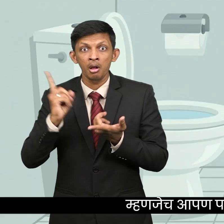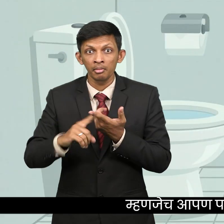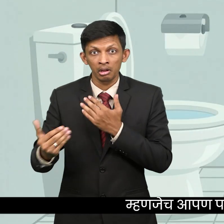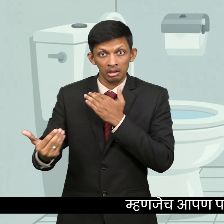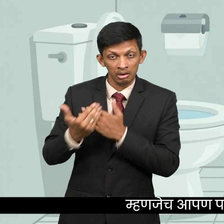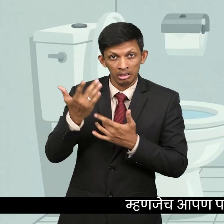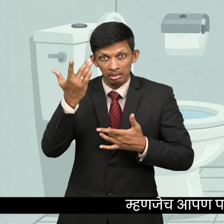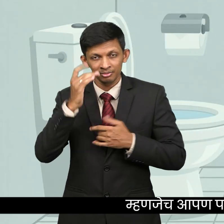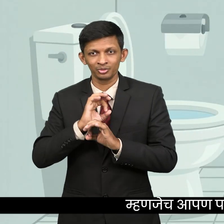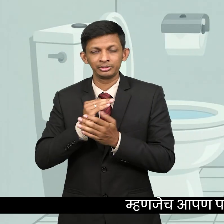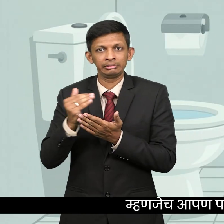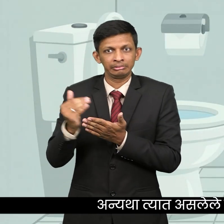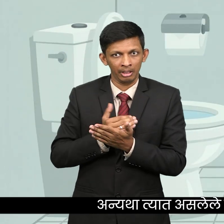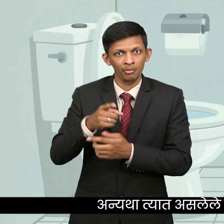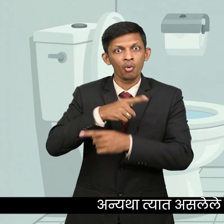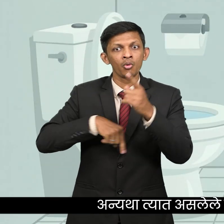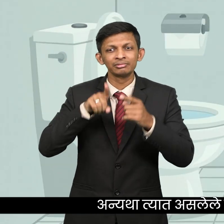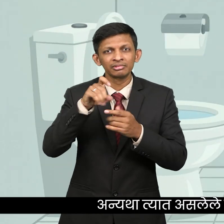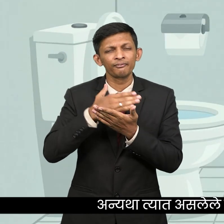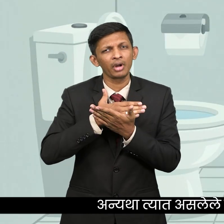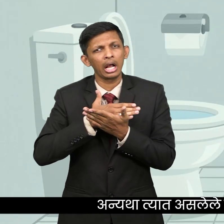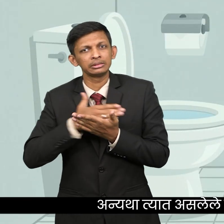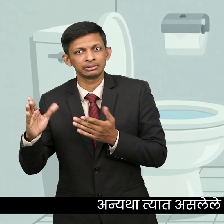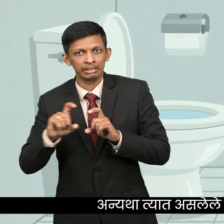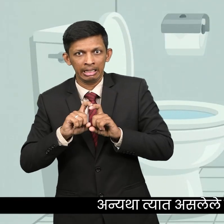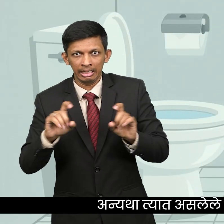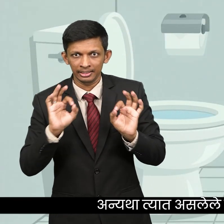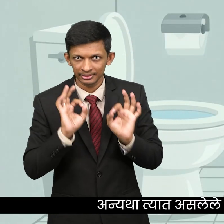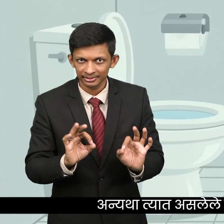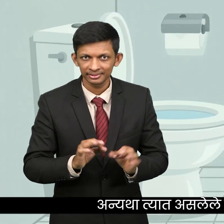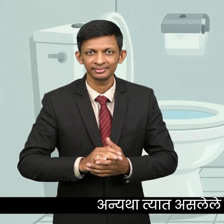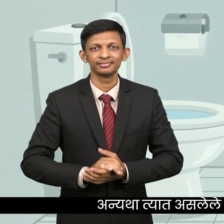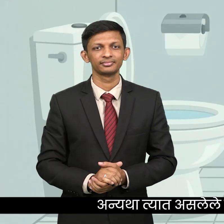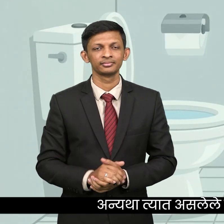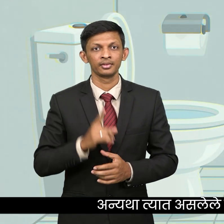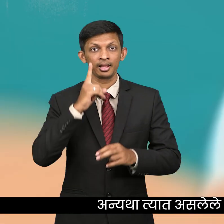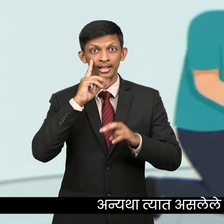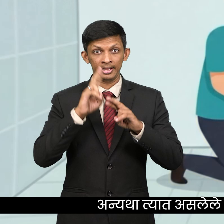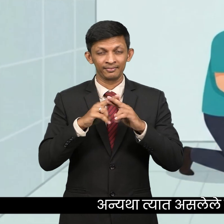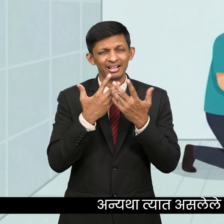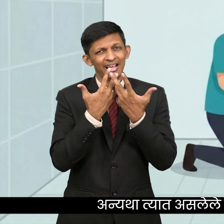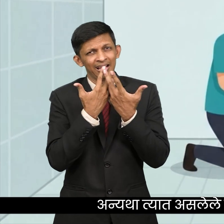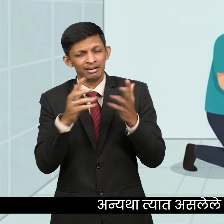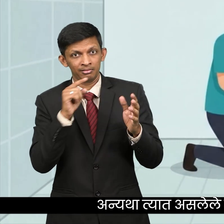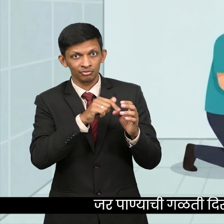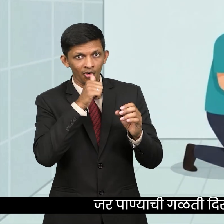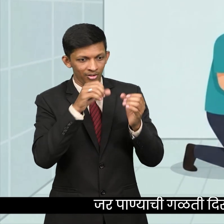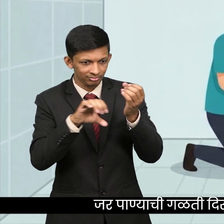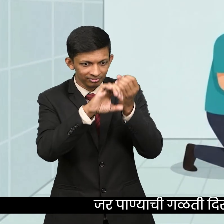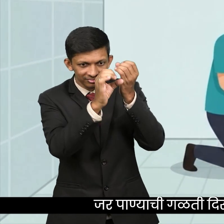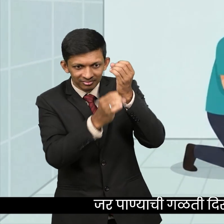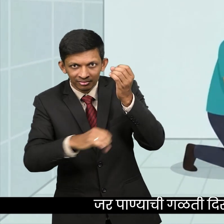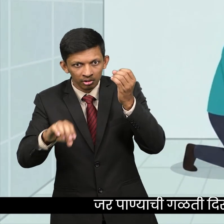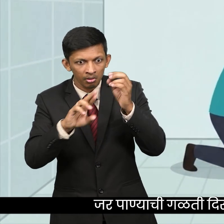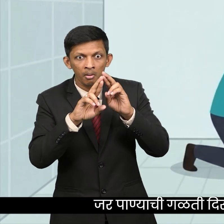योग्यरित्या फ्लश केले पाहिजे, अन्यथा त्यात असलेले जंतू आजारांना कारणीभूत ठरू शकतात.